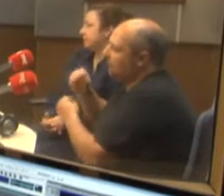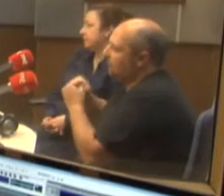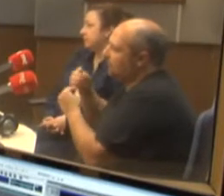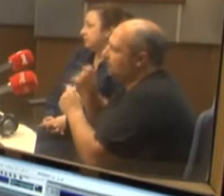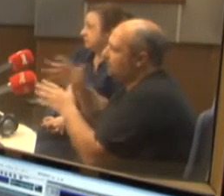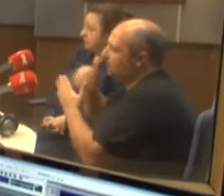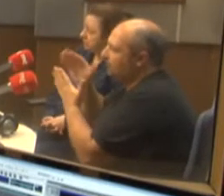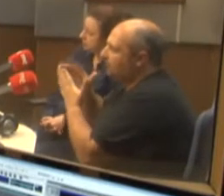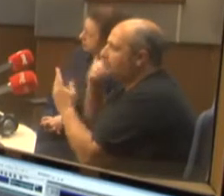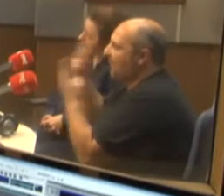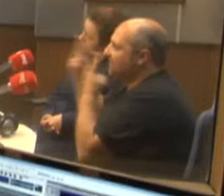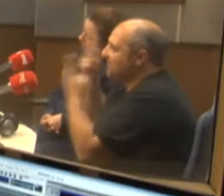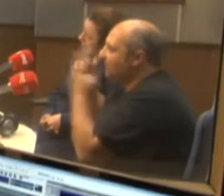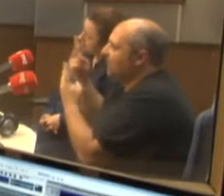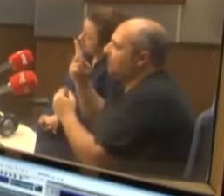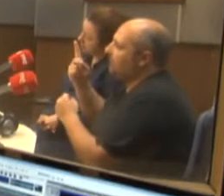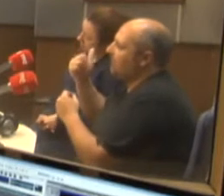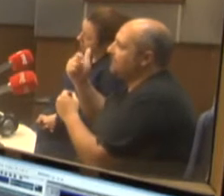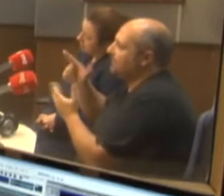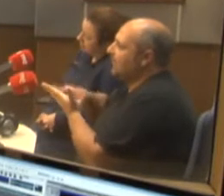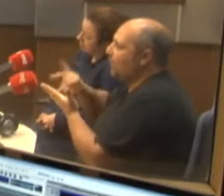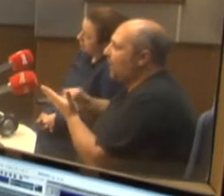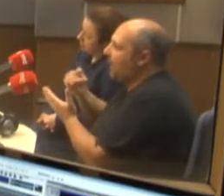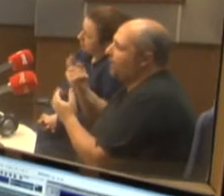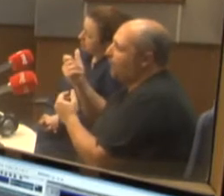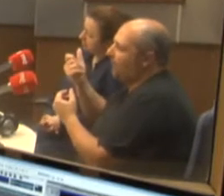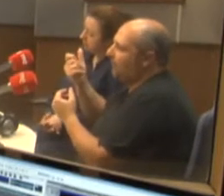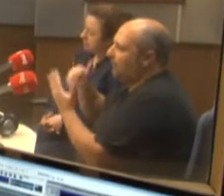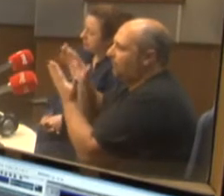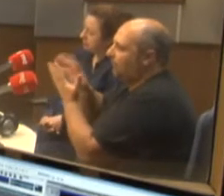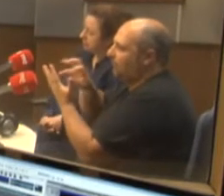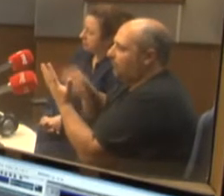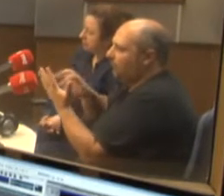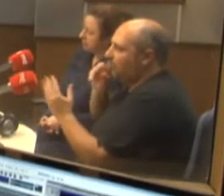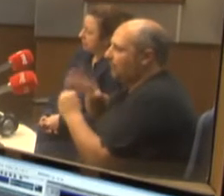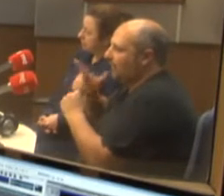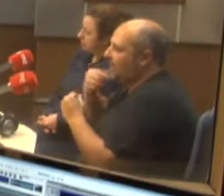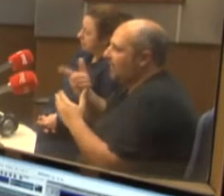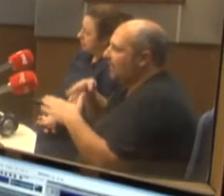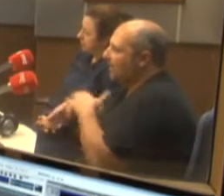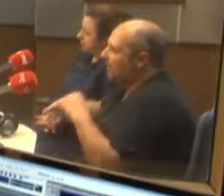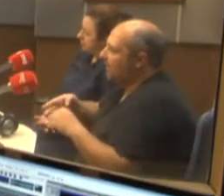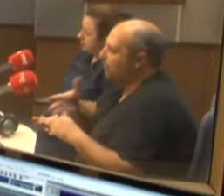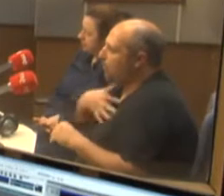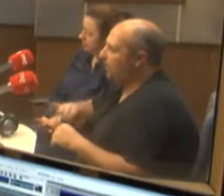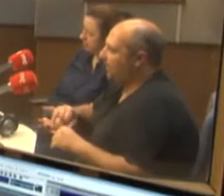cartelería más visible, acceder mediante el póster a todos los trámites administrativos para que ellos puedan hacerlo más